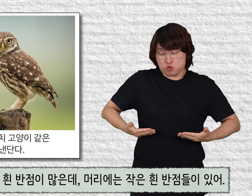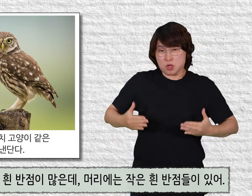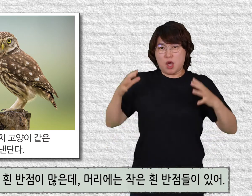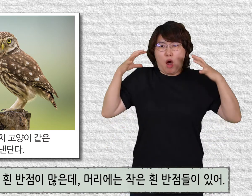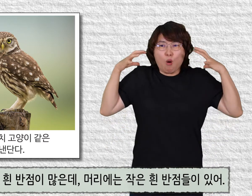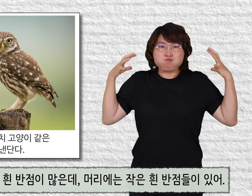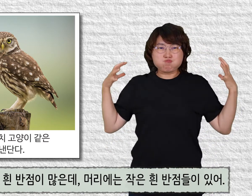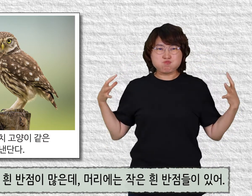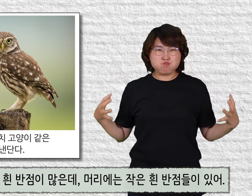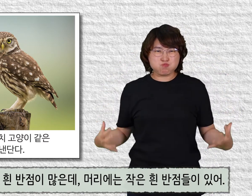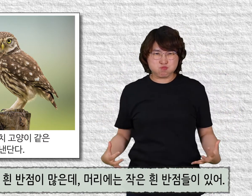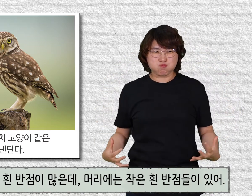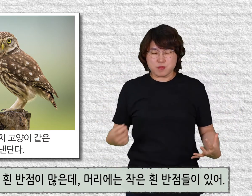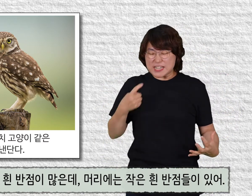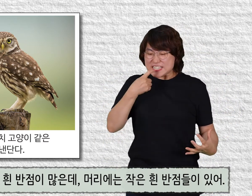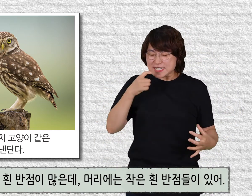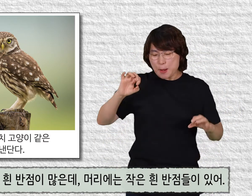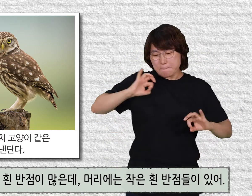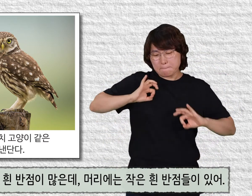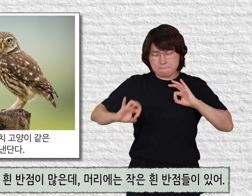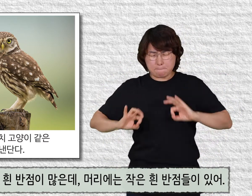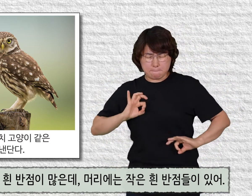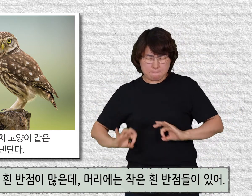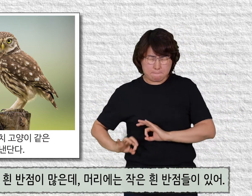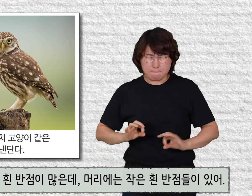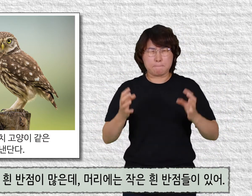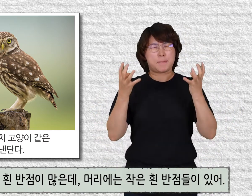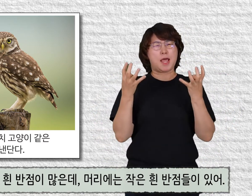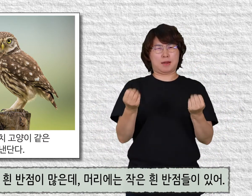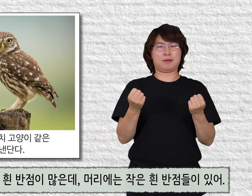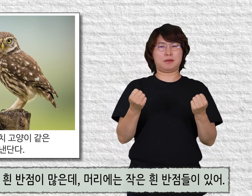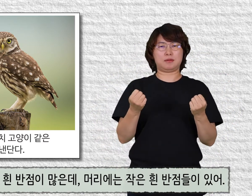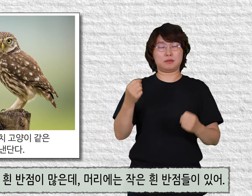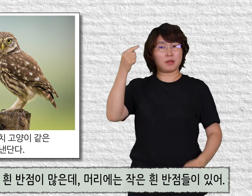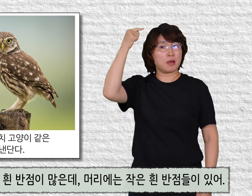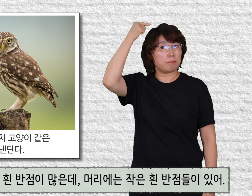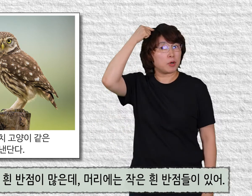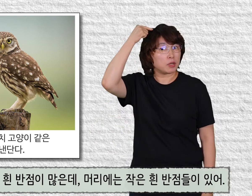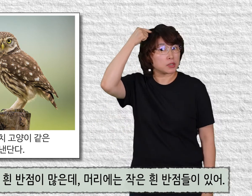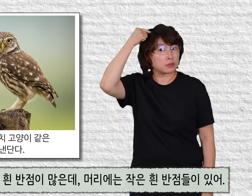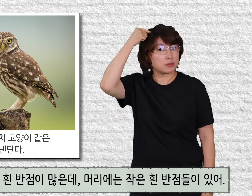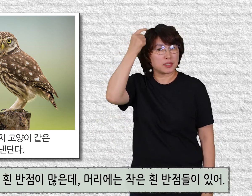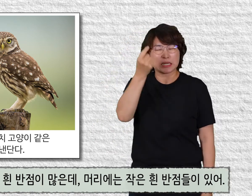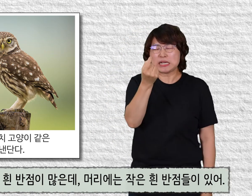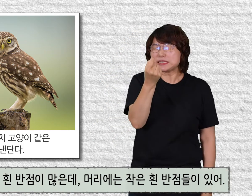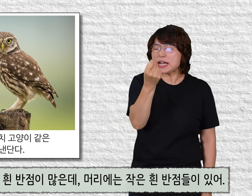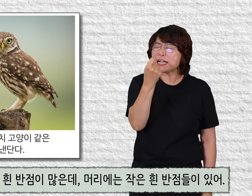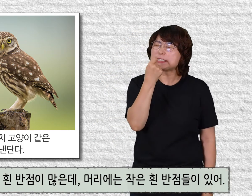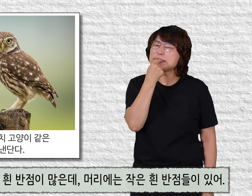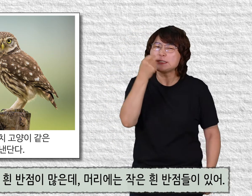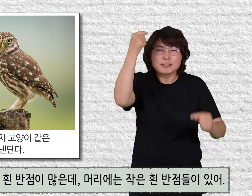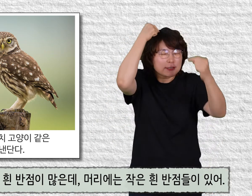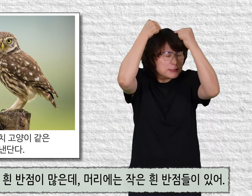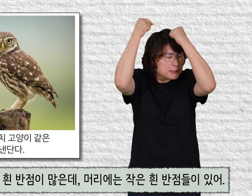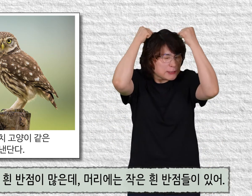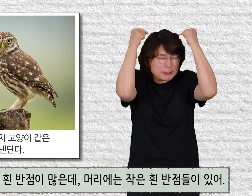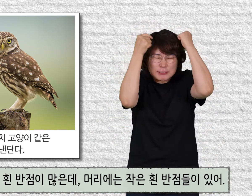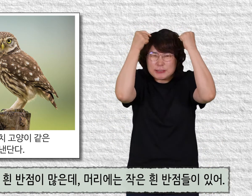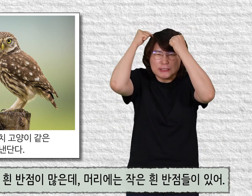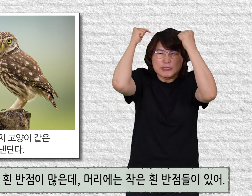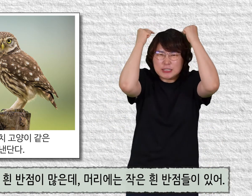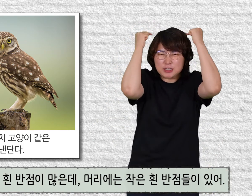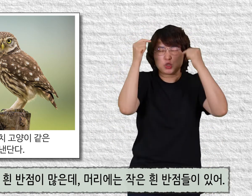몸 위쪽으로 둥글고 흰 반점이 많은데 머리에는 작은 흰 반점들이 있어.